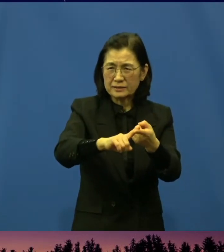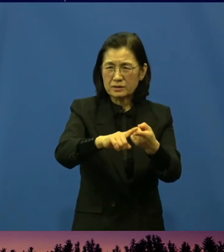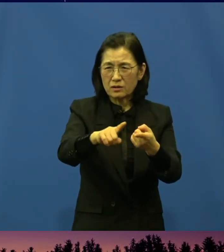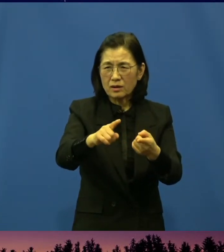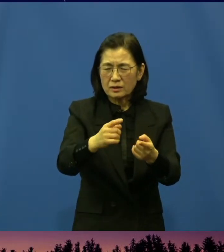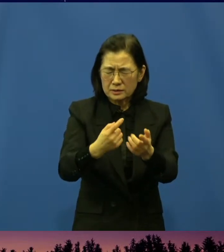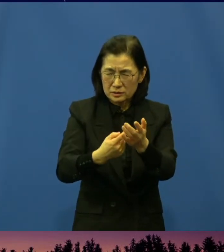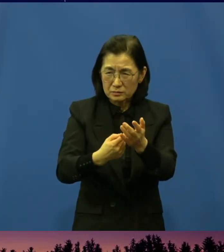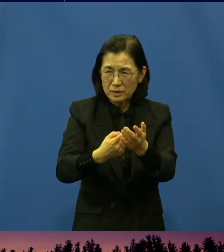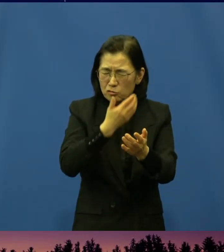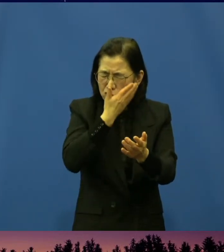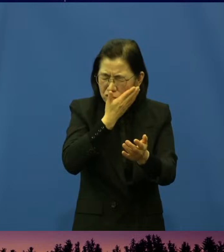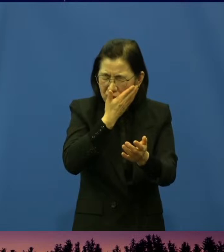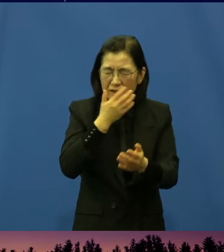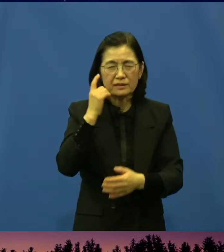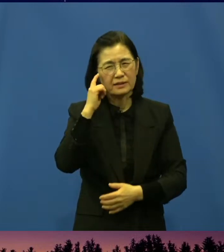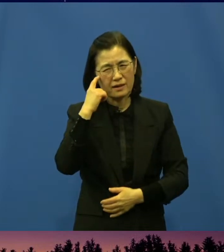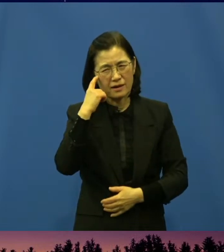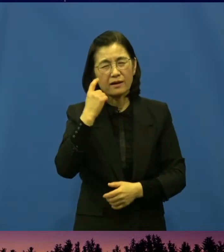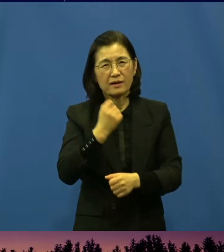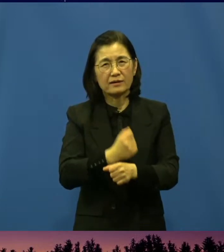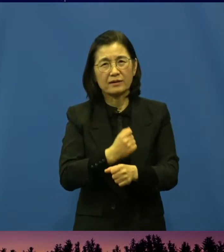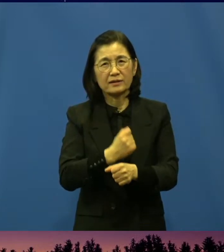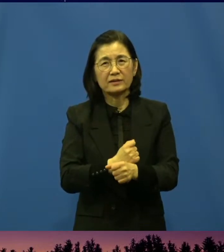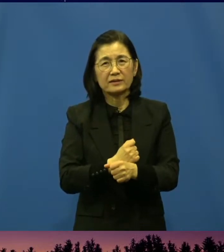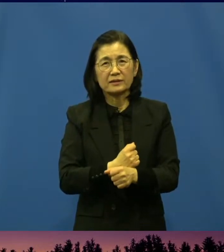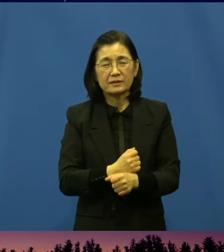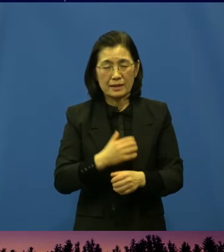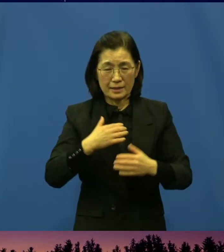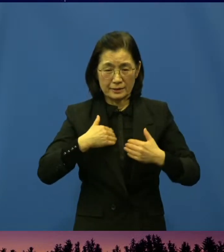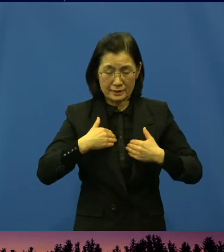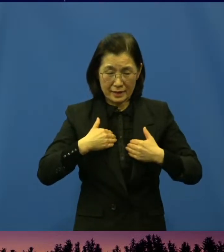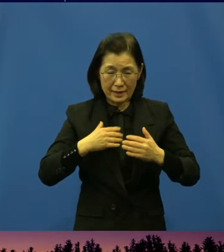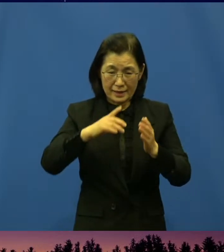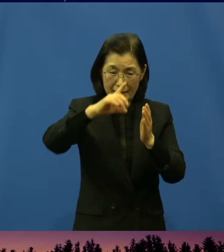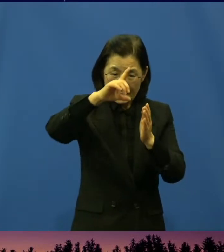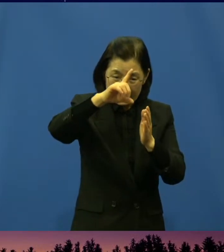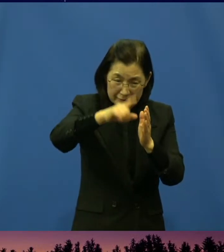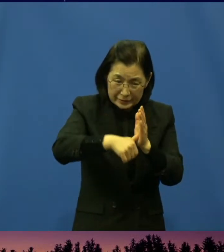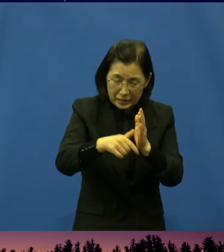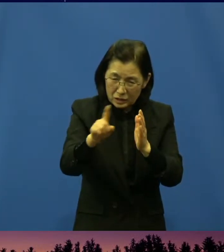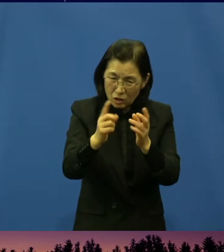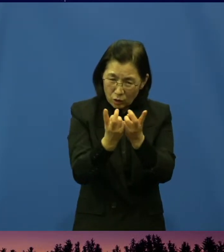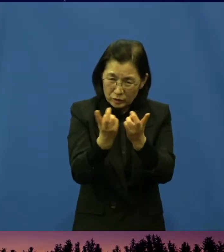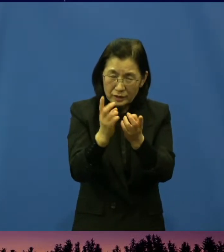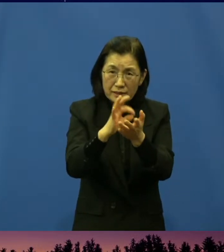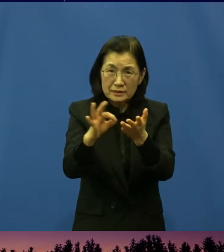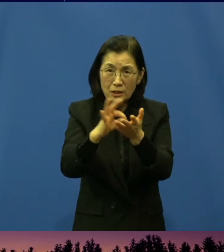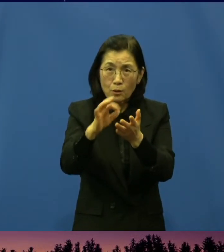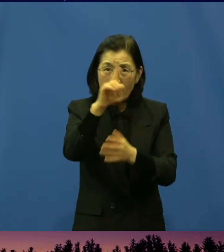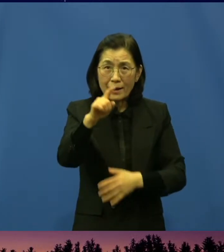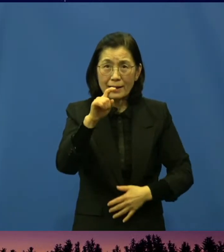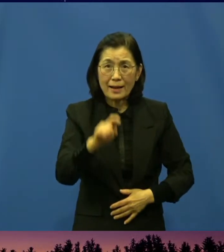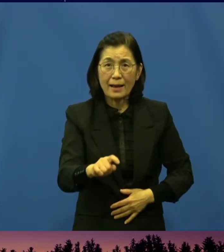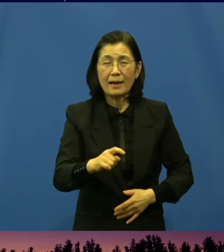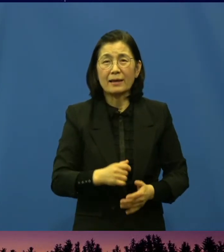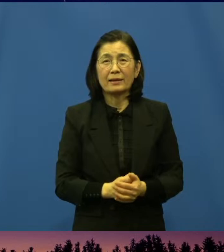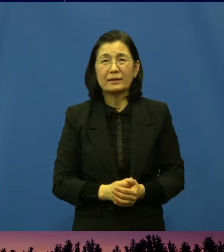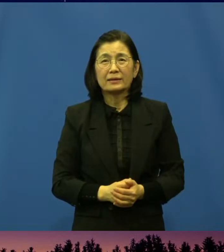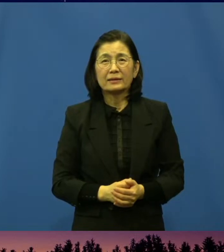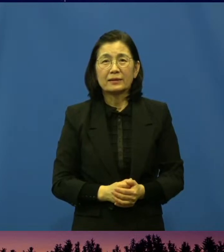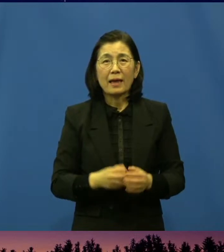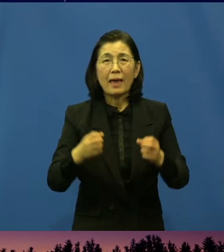있게 보낼 것인가? 우리에게 주어진 시간들을 어떻게 보내야 되느냐? 자, 그것을 오늘 에베소서 얘기하는 거죠. 16절에 이렇게